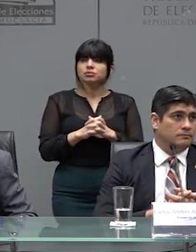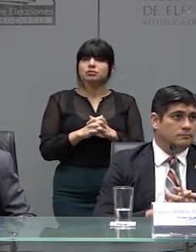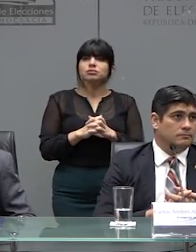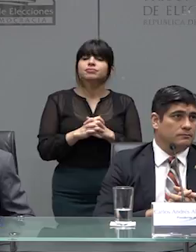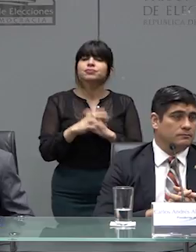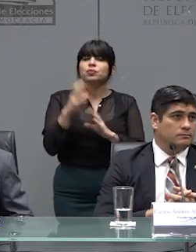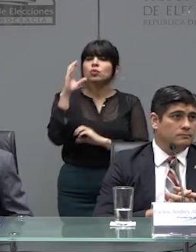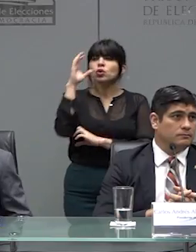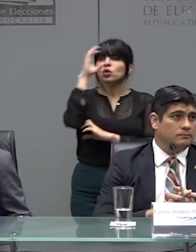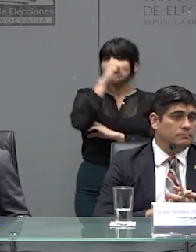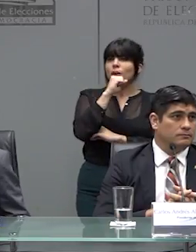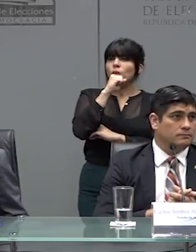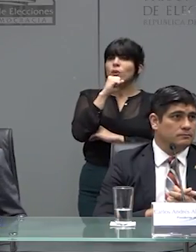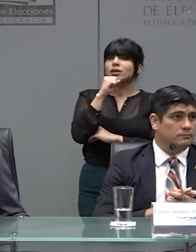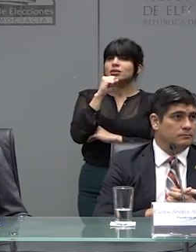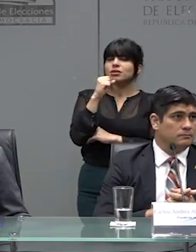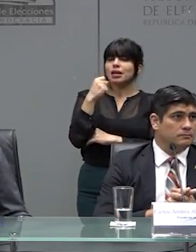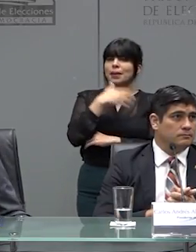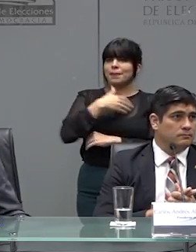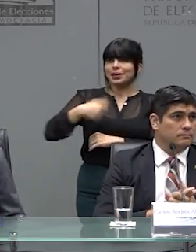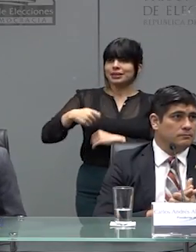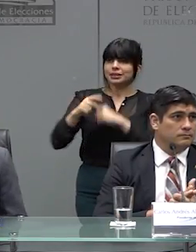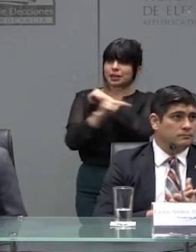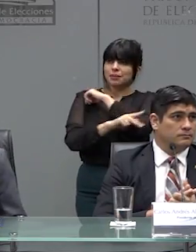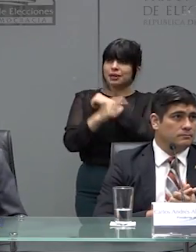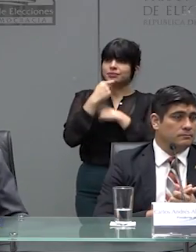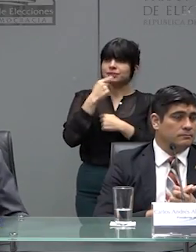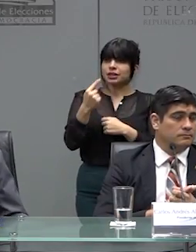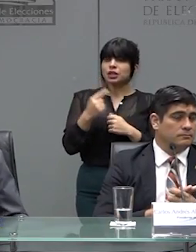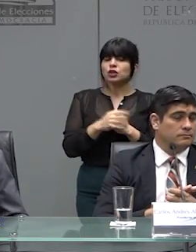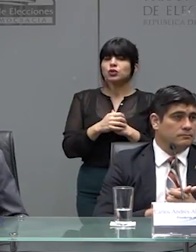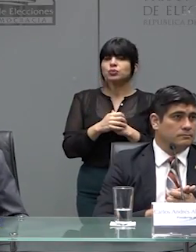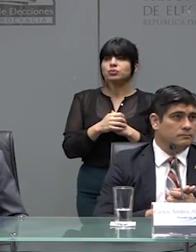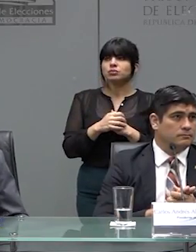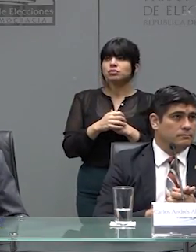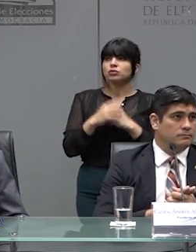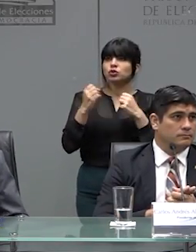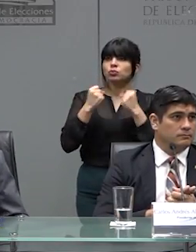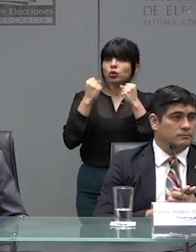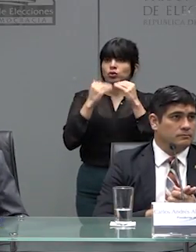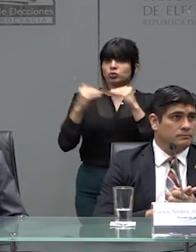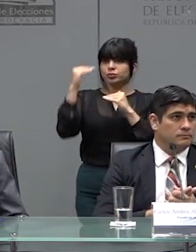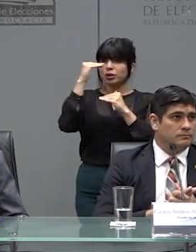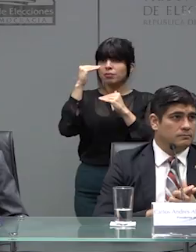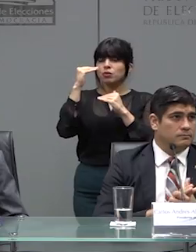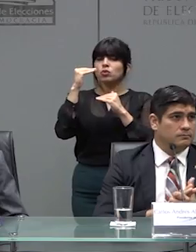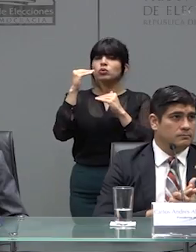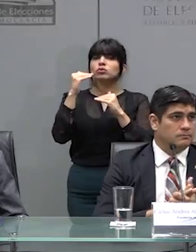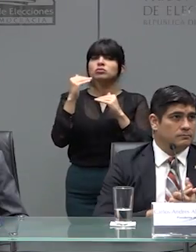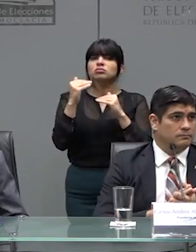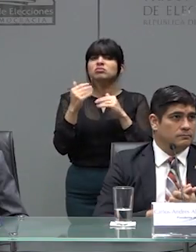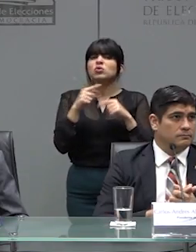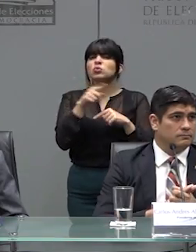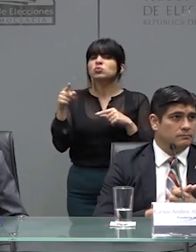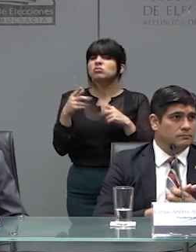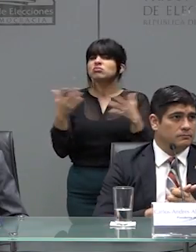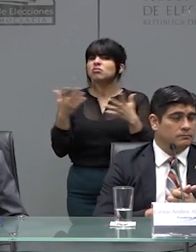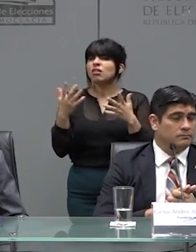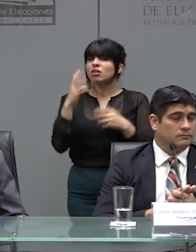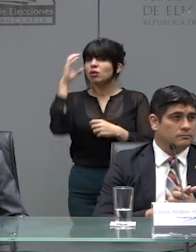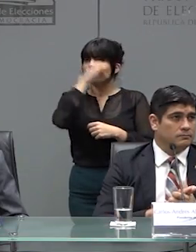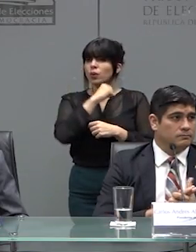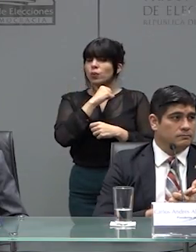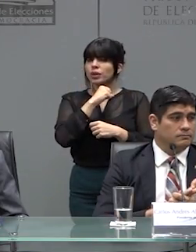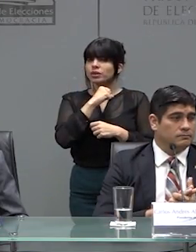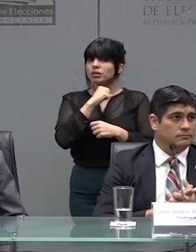Tomando en cuenta la consideración que hace el presidente de la República a los supremos poderes, ¿qué estarían considerando ustedes